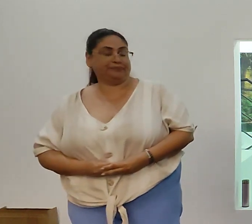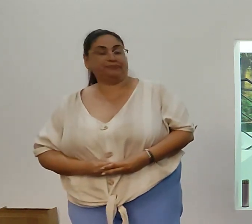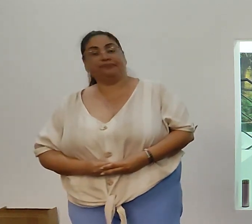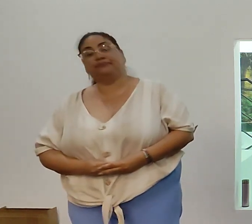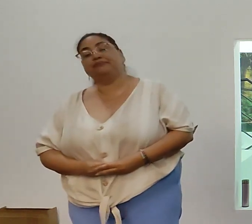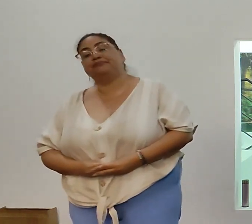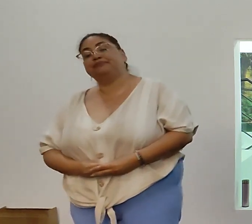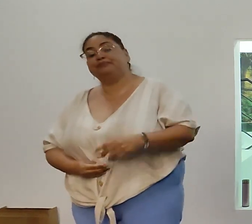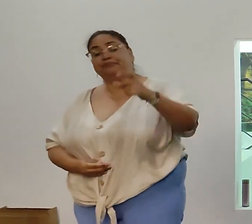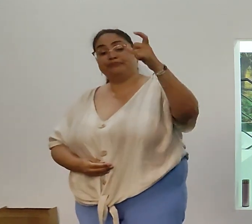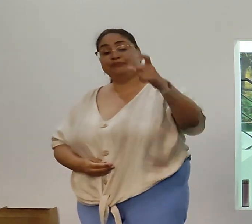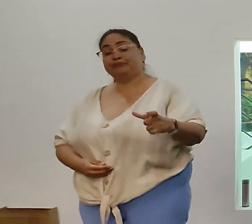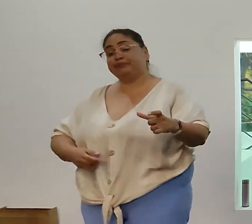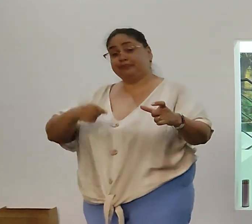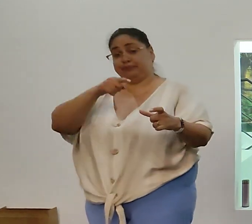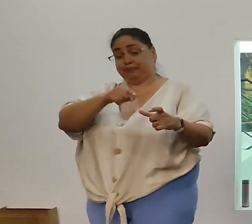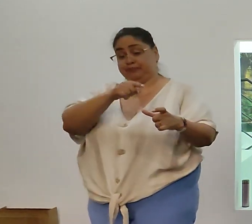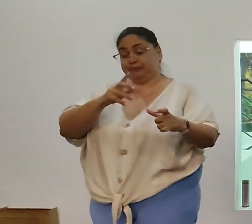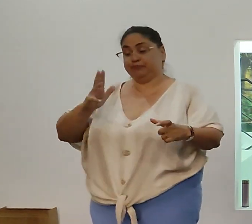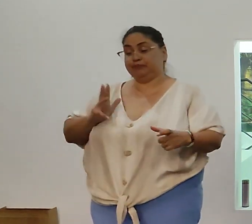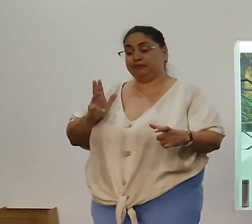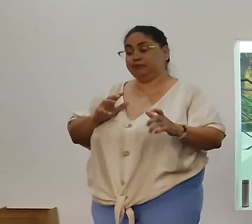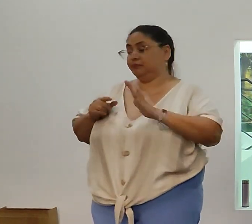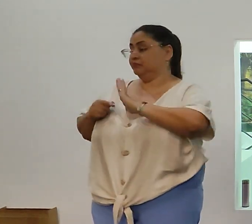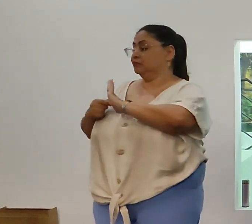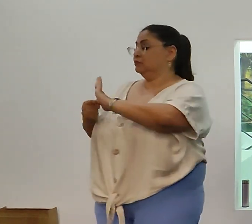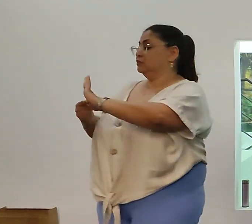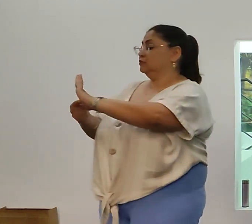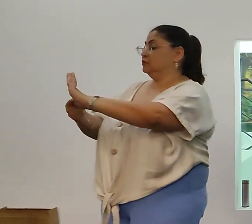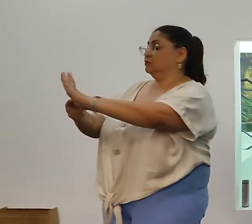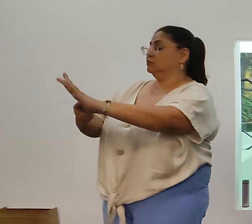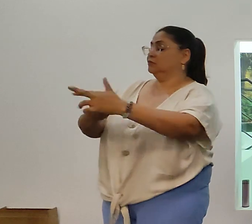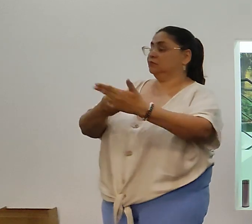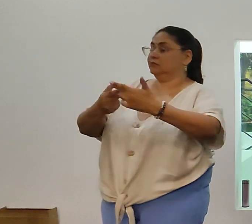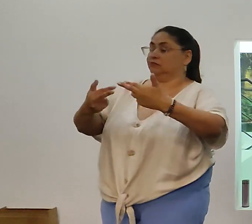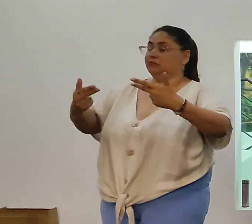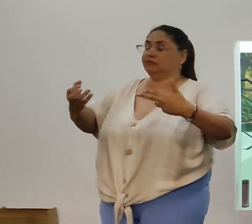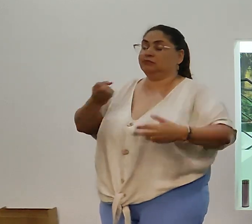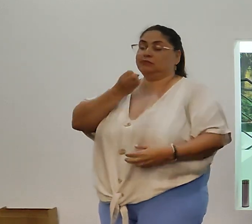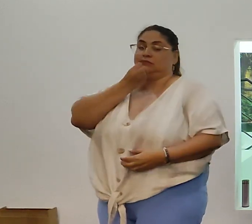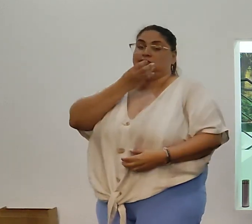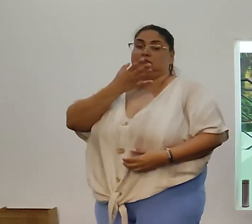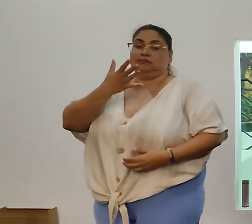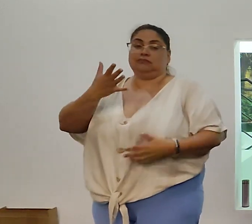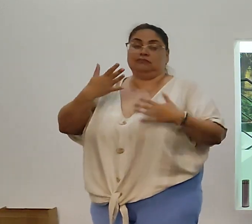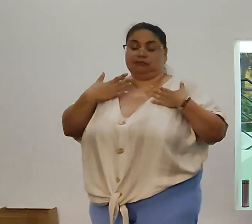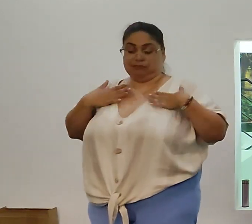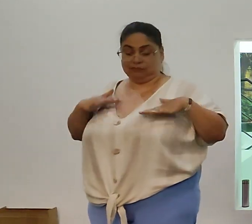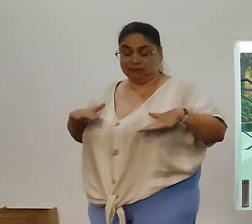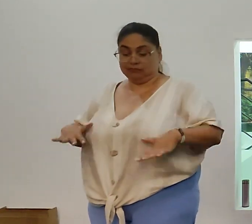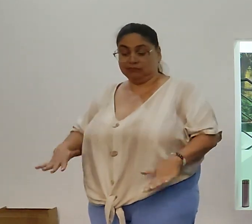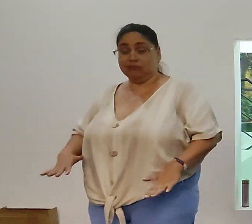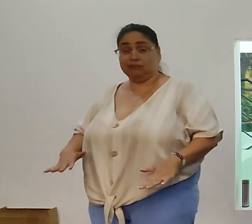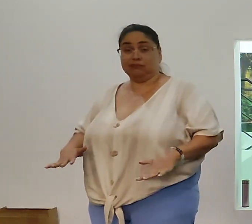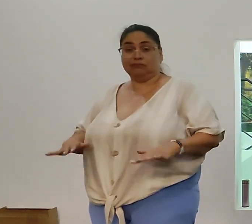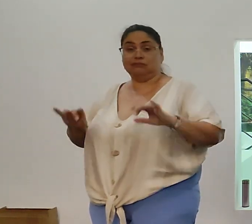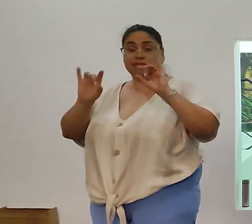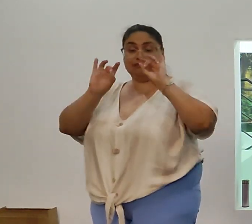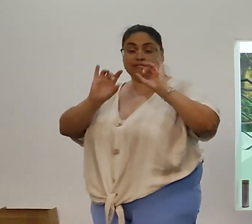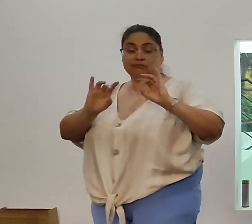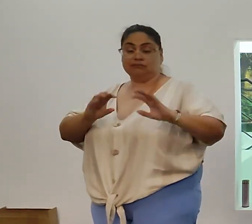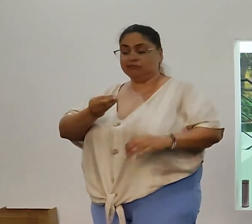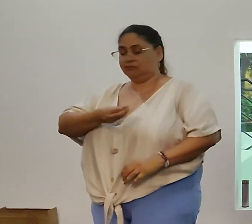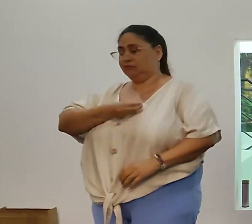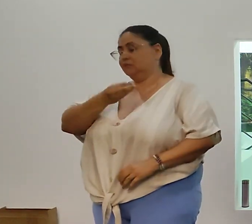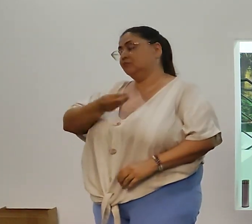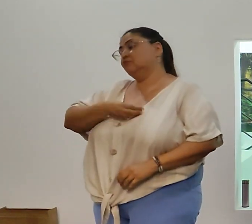E ele gostava de ostentar os seus bens. Porque o texto diz que ele se vestia dessa forma. E ele